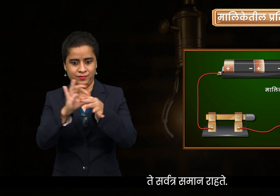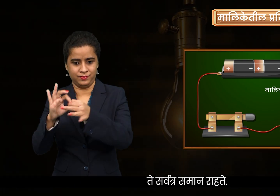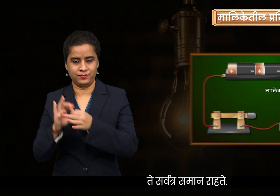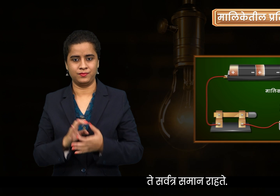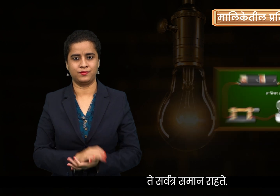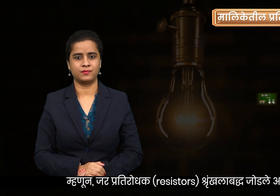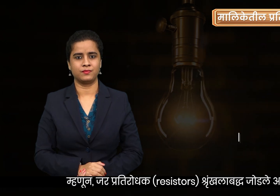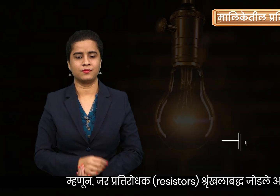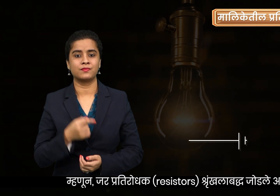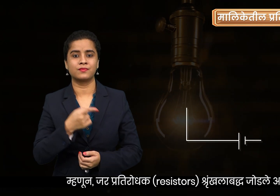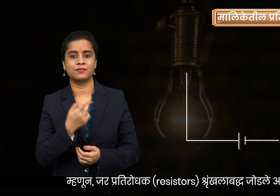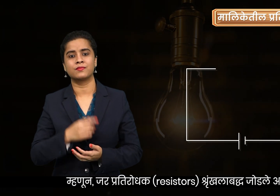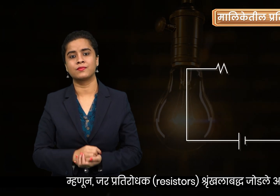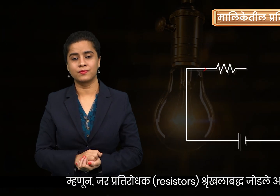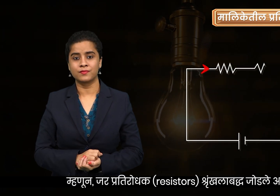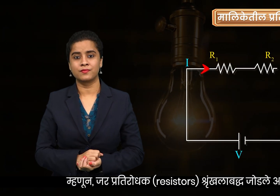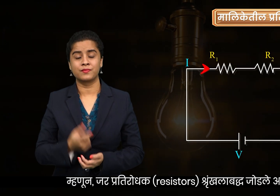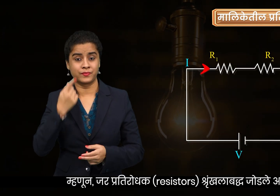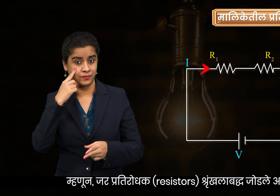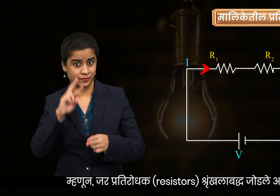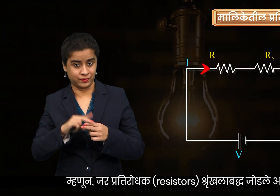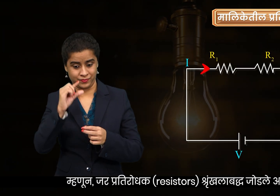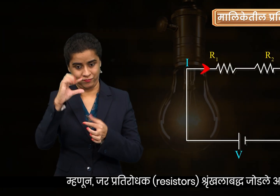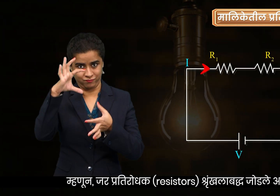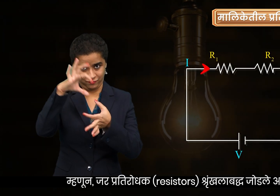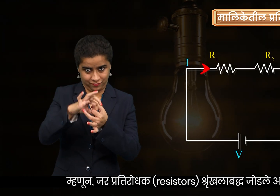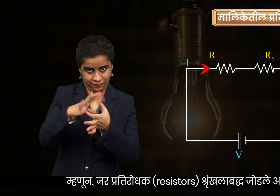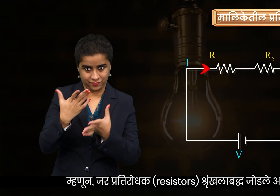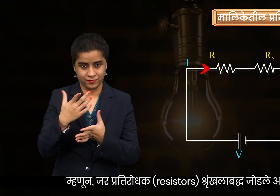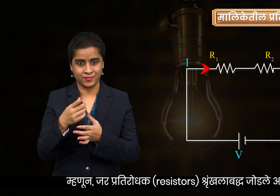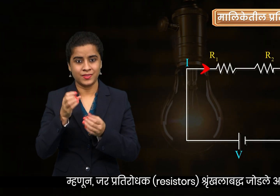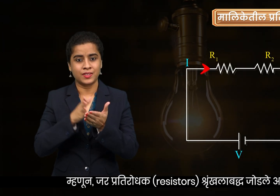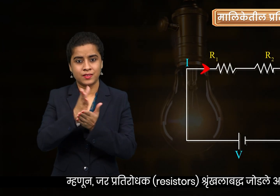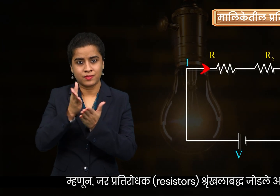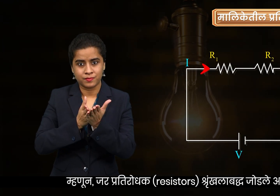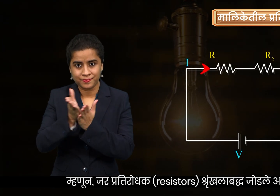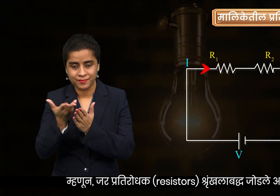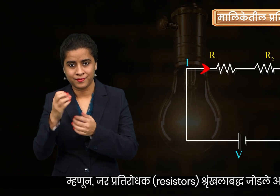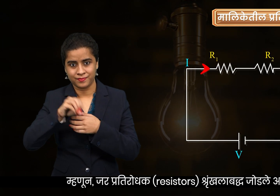समान राहते. म्हणून जर प्रतिरोधक, रेझिस्टर्स शृंखलाबद्ध जोडले असतील